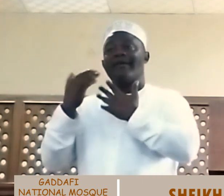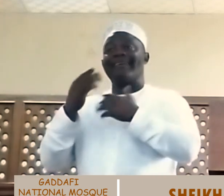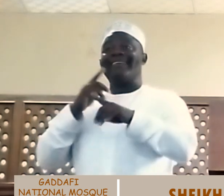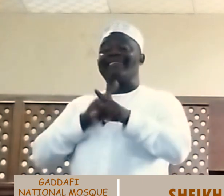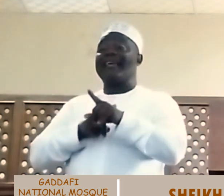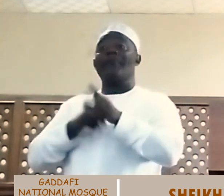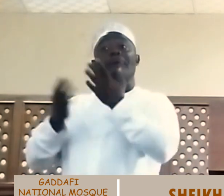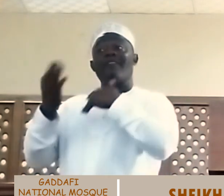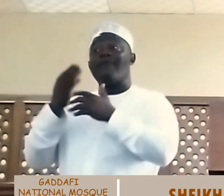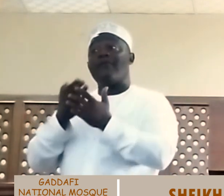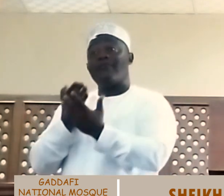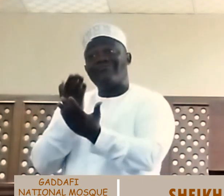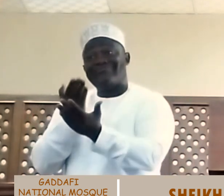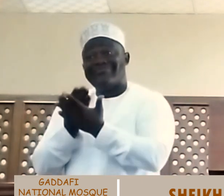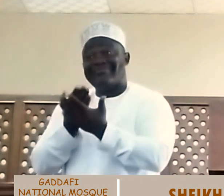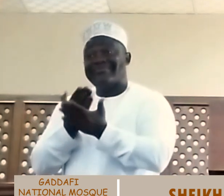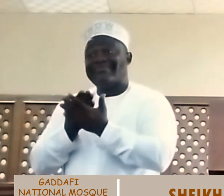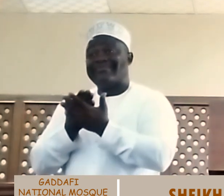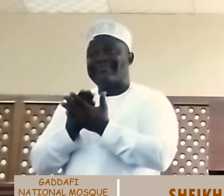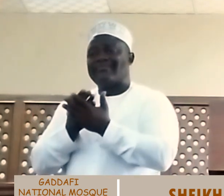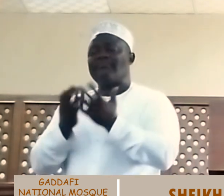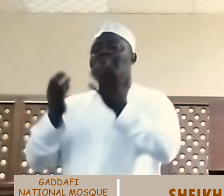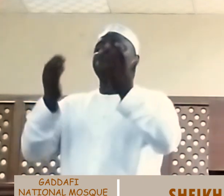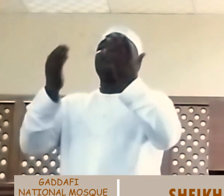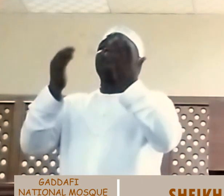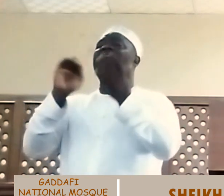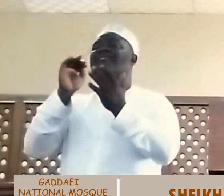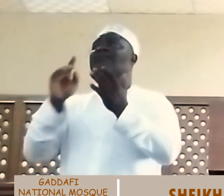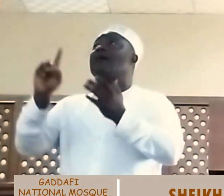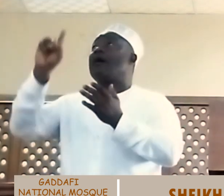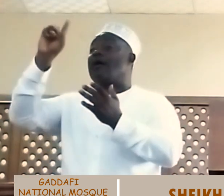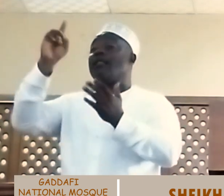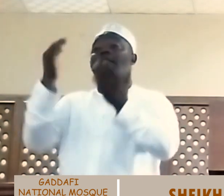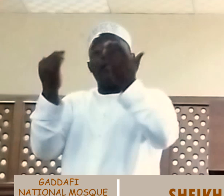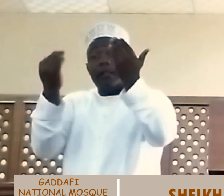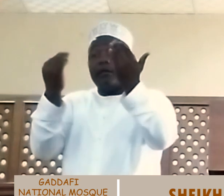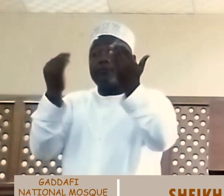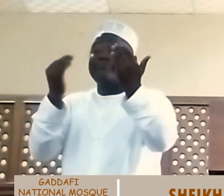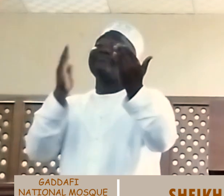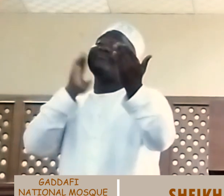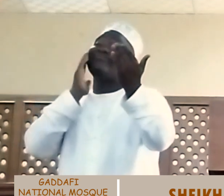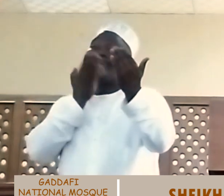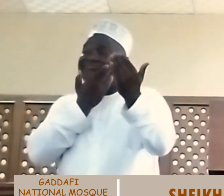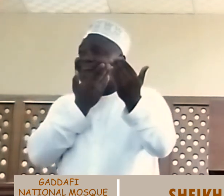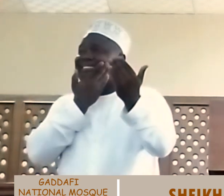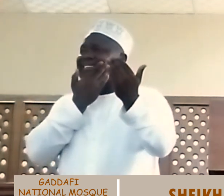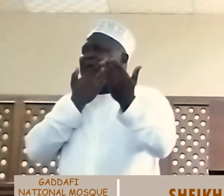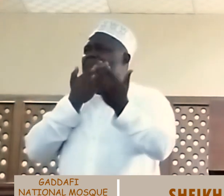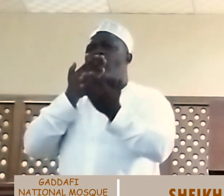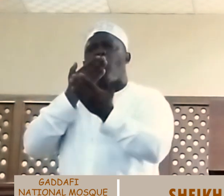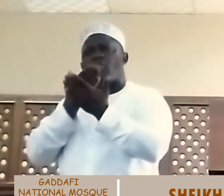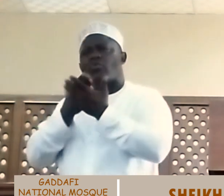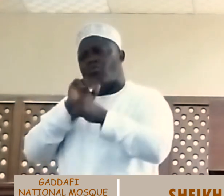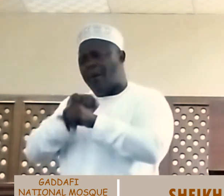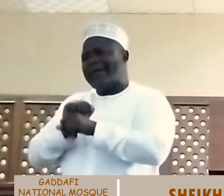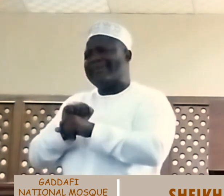baatuukanga okukisaba obusabi mu dduwa nti Allah basaasire babeeko omukululo gwe